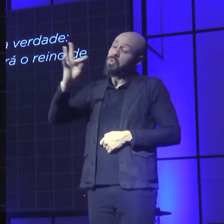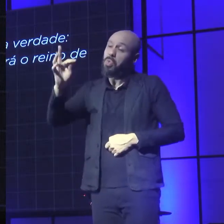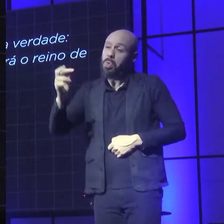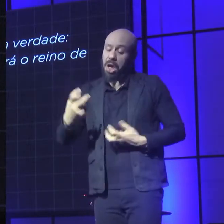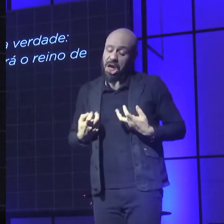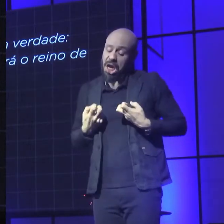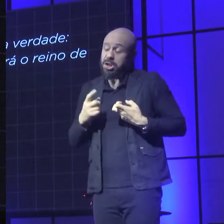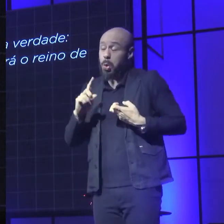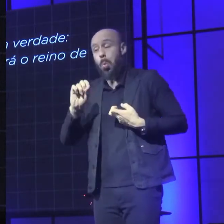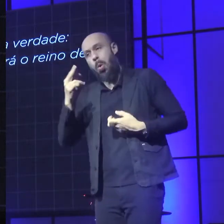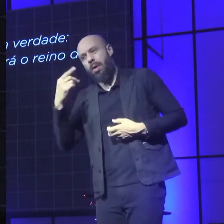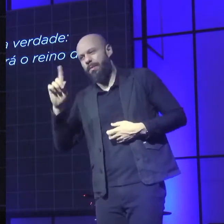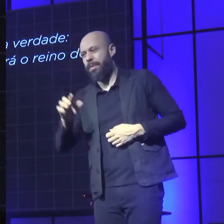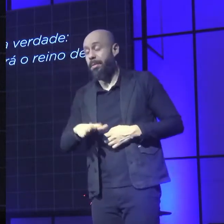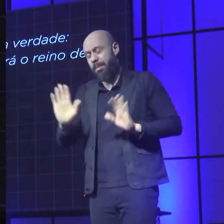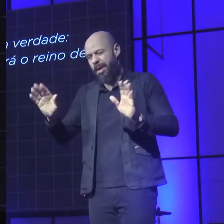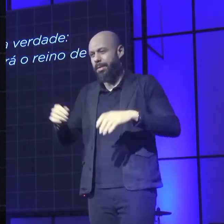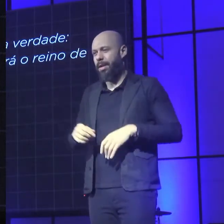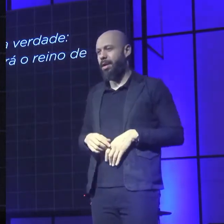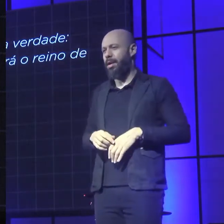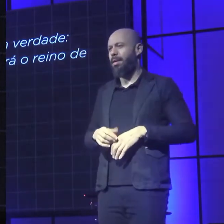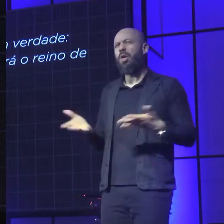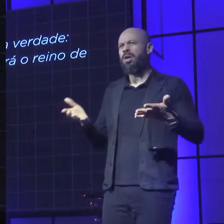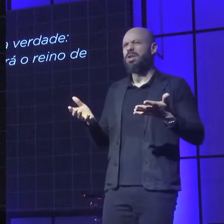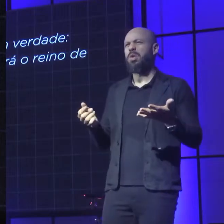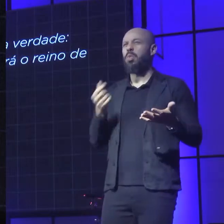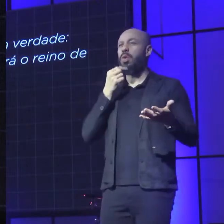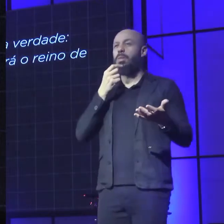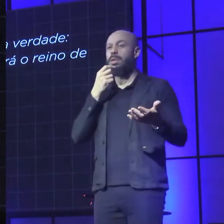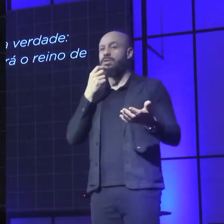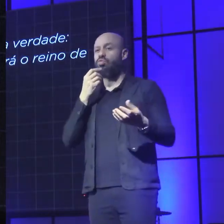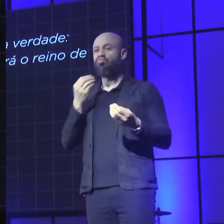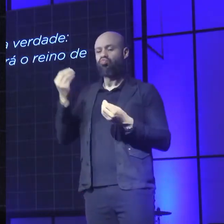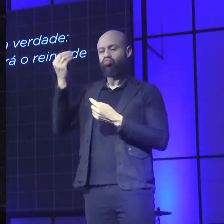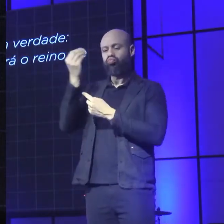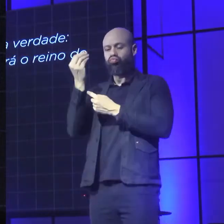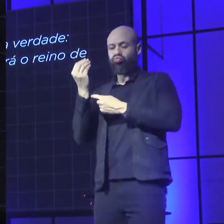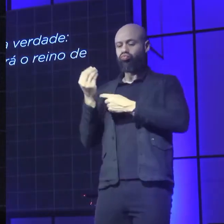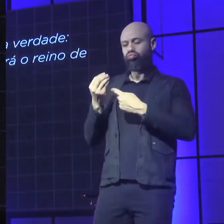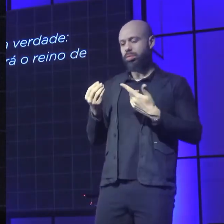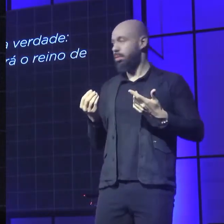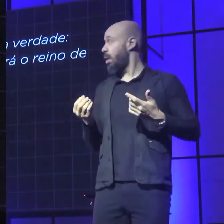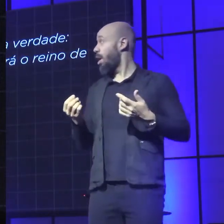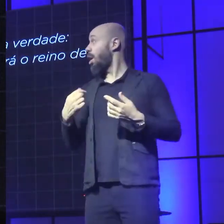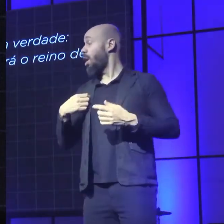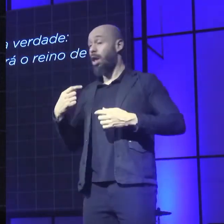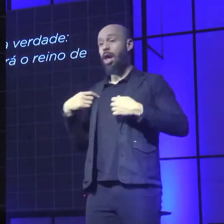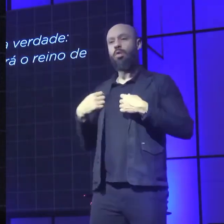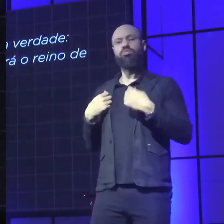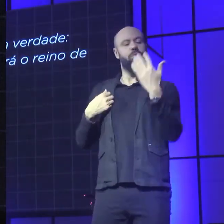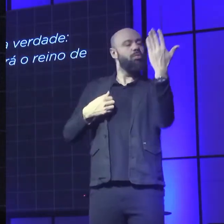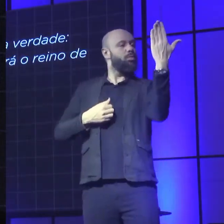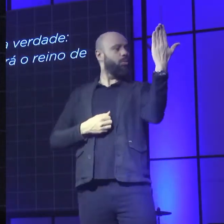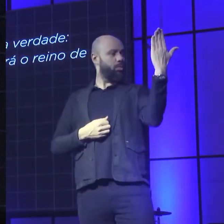Mas eu, não sei se bem que hoje em dia os homens estão meio metrosexual, né? Mas eu não sou aquele cara que para na frente do espelho e fica olhando assim.